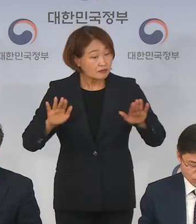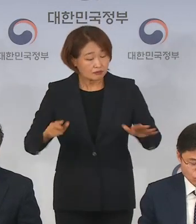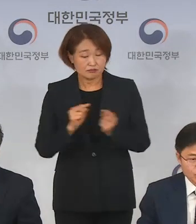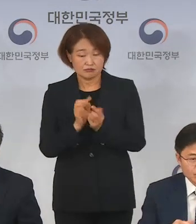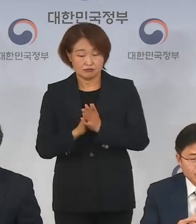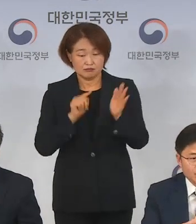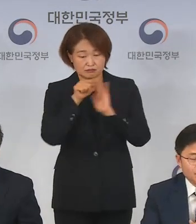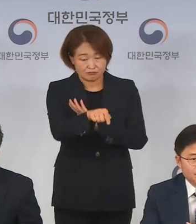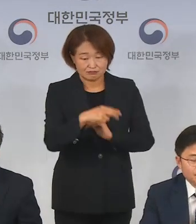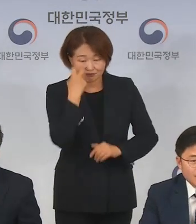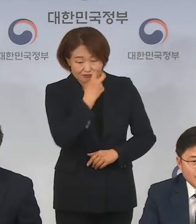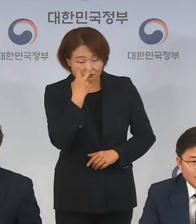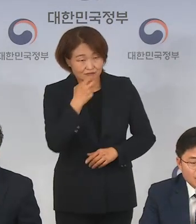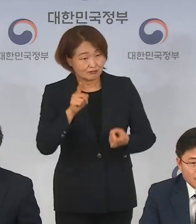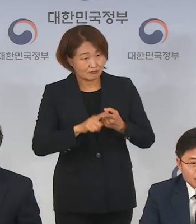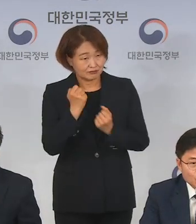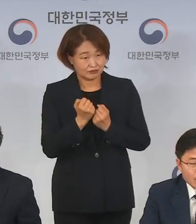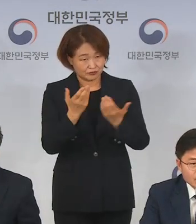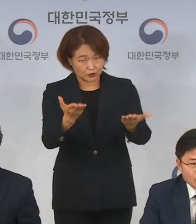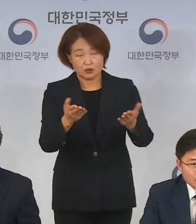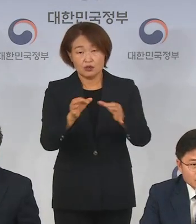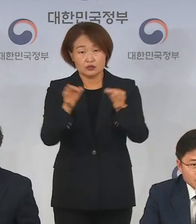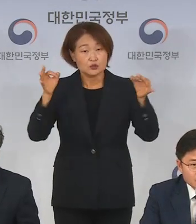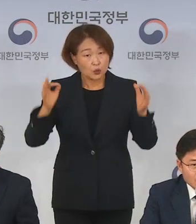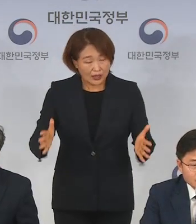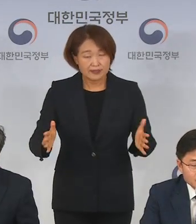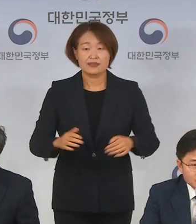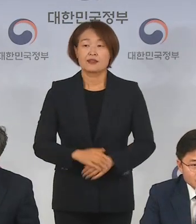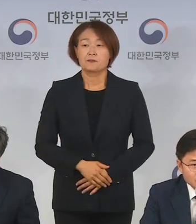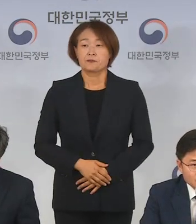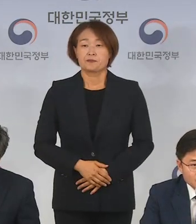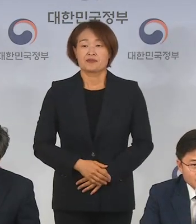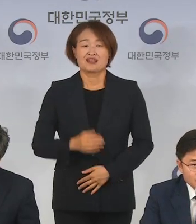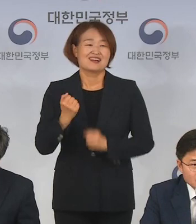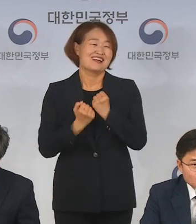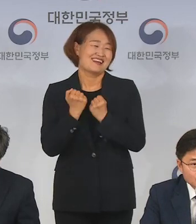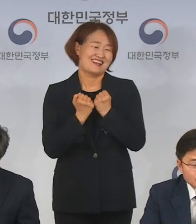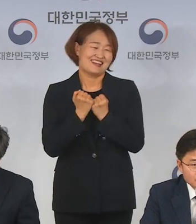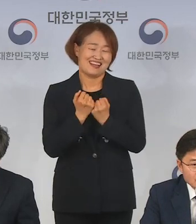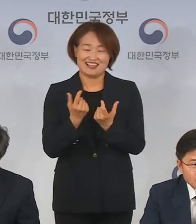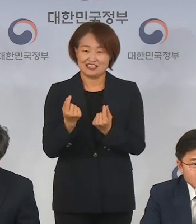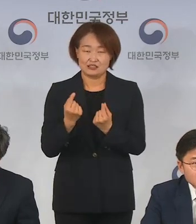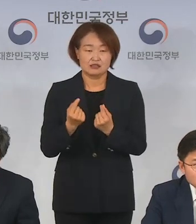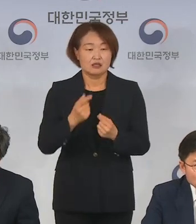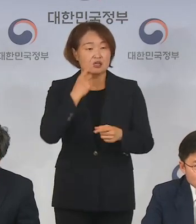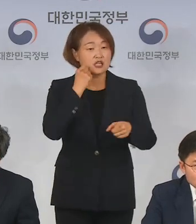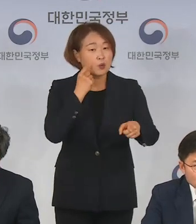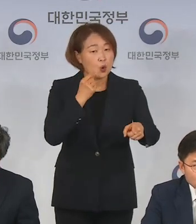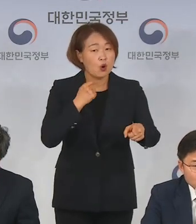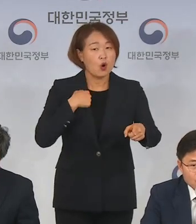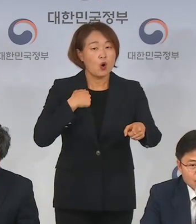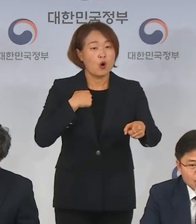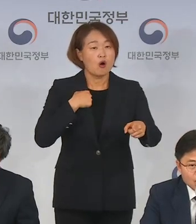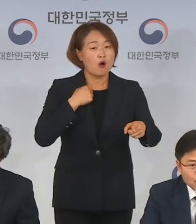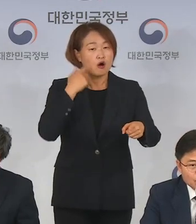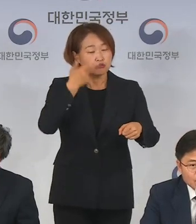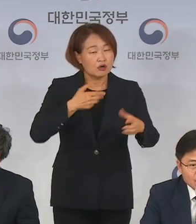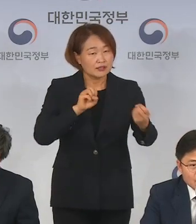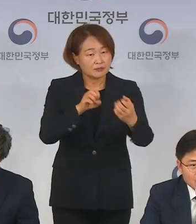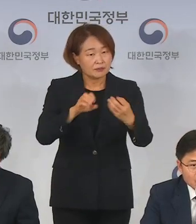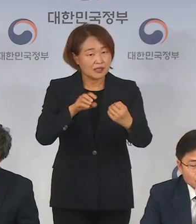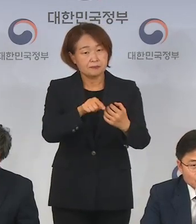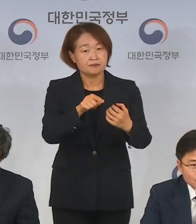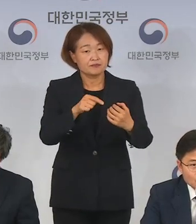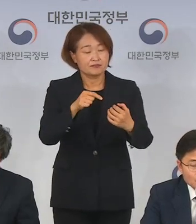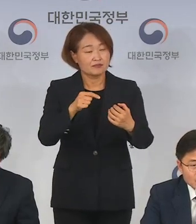관련해서 말씀을 좀 드리면. 그동안에 저희들이 말씀드린 것처럼 일본 측의 질의를 통해서